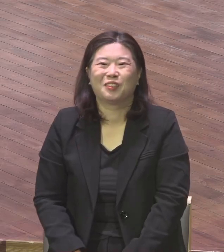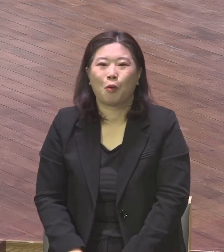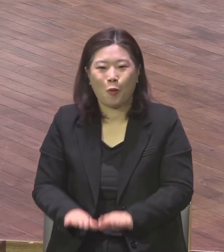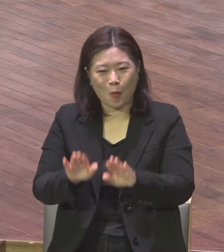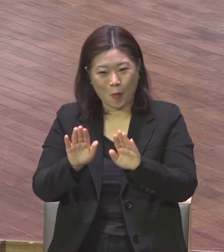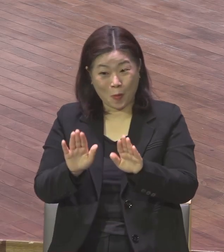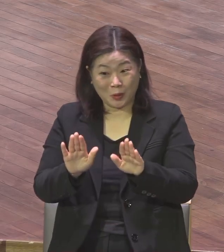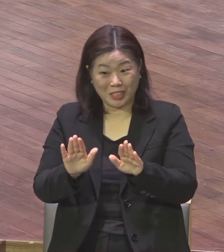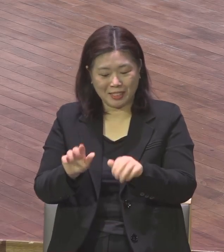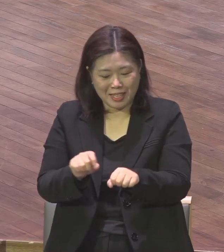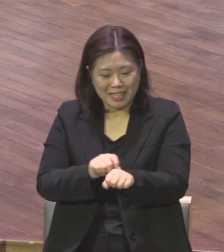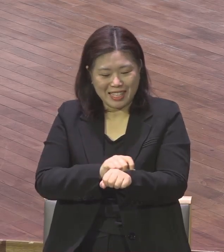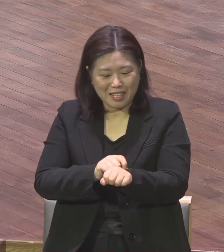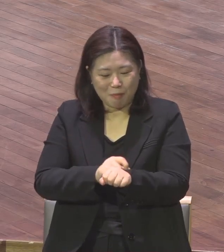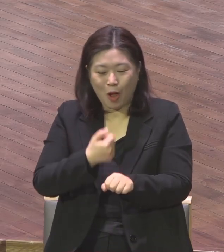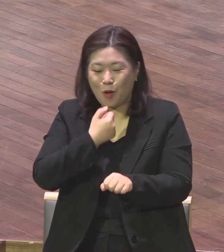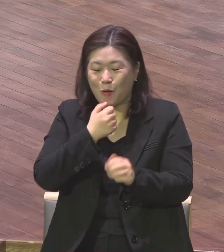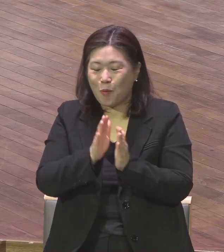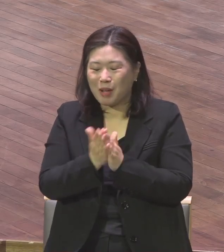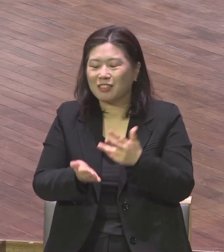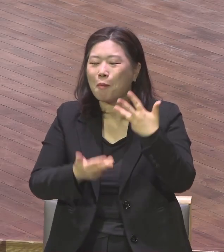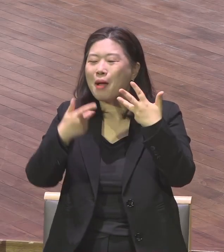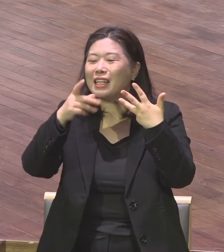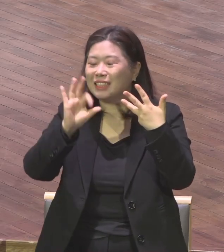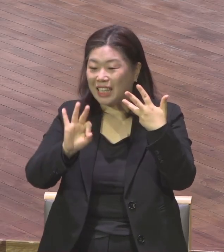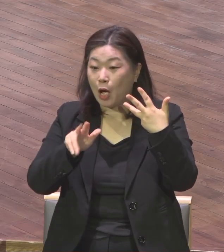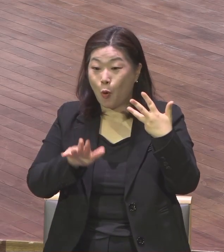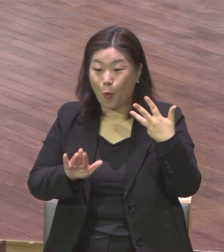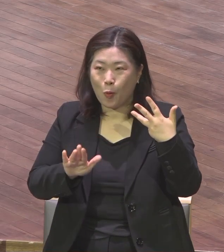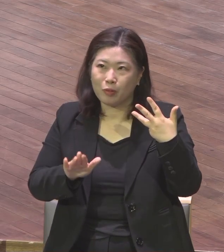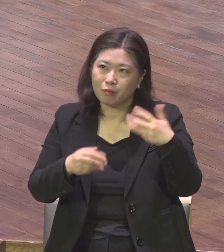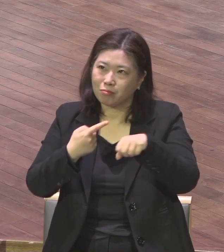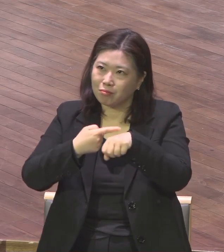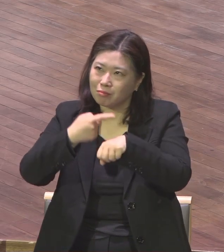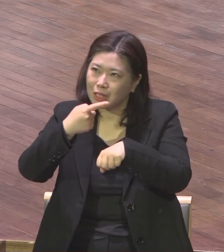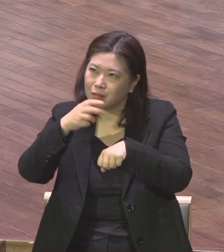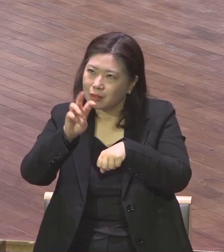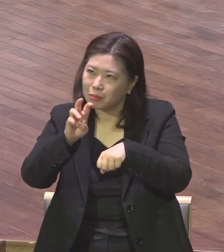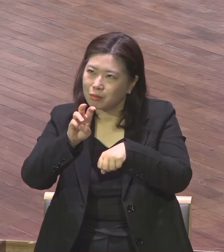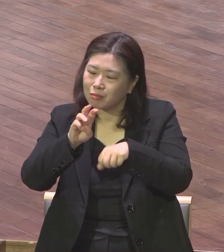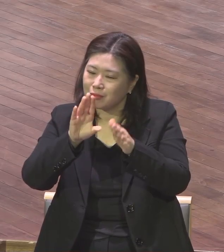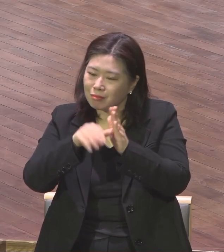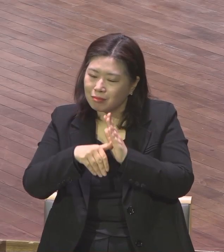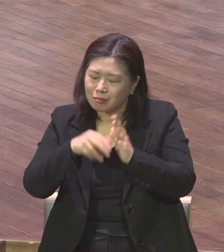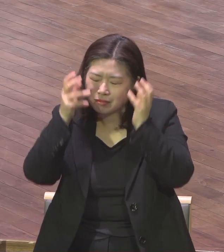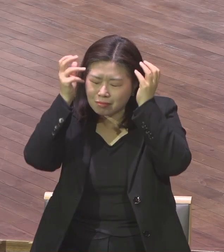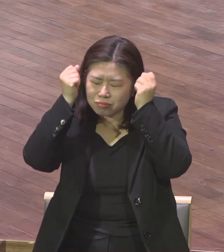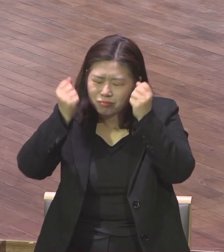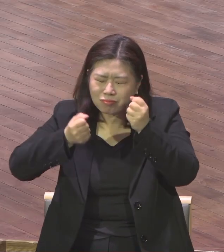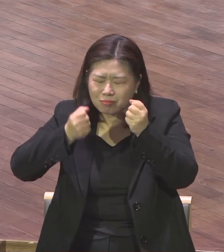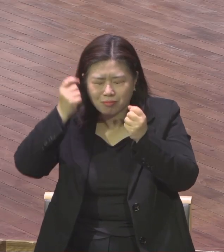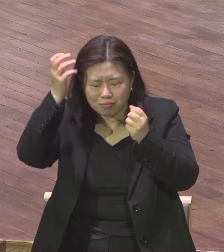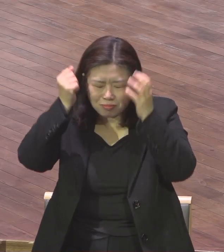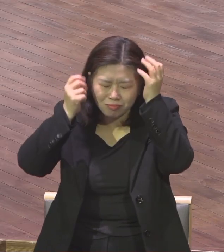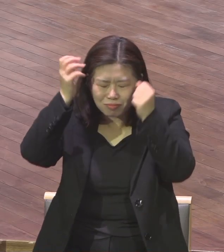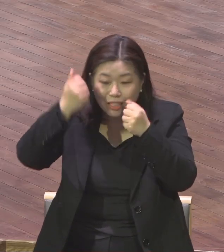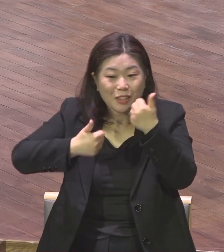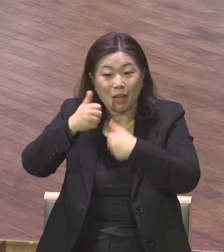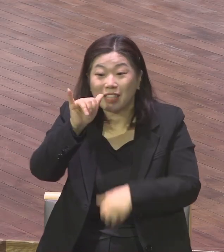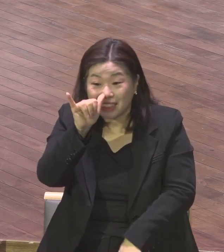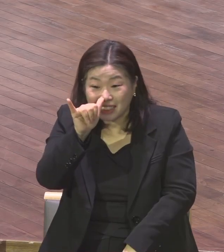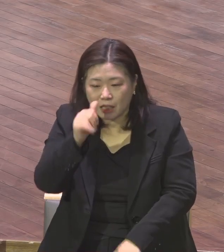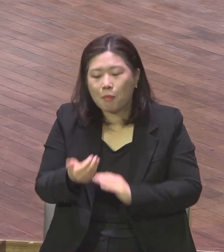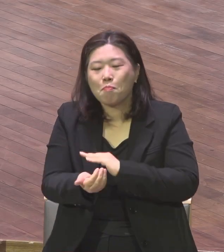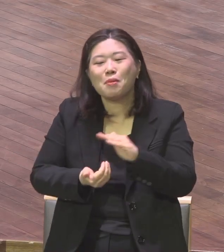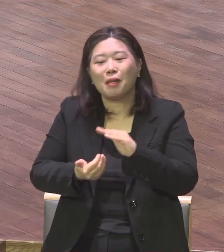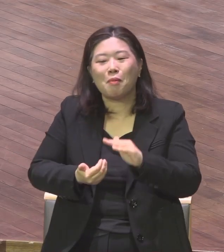암송대회할 예선 7월 로마서 8장 말씀을 가지고 미리 찬양을 하나님께 올려드렸습니다.